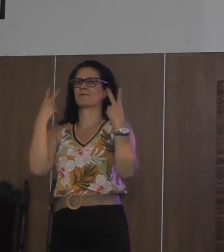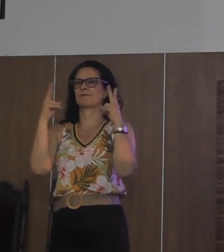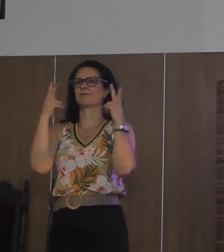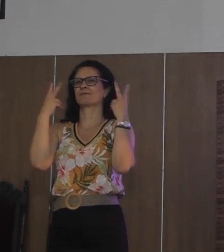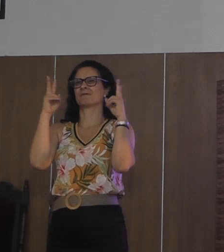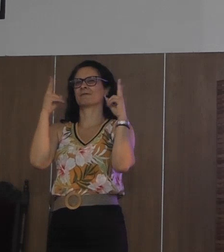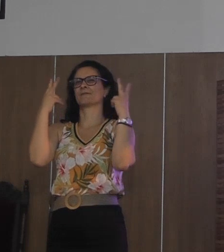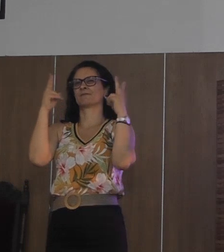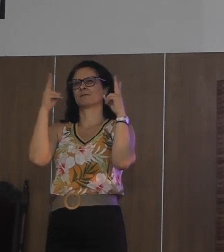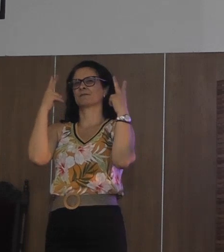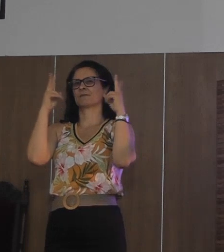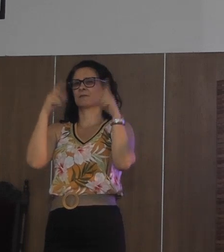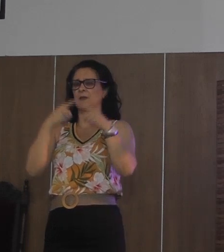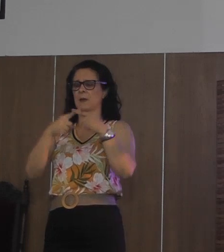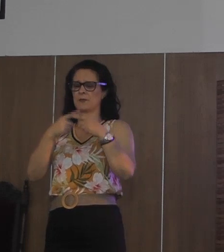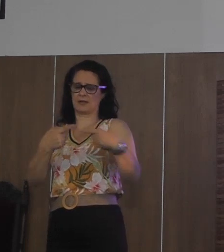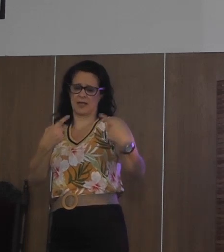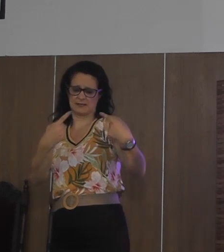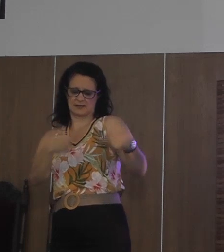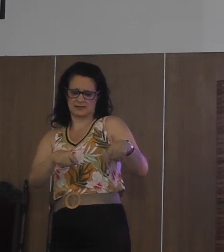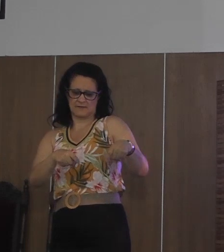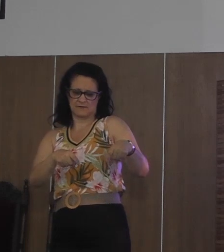Batalha é sinônimo de vitória.